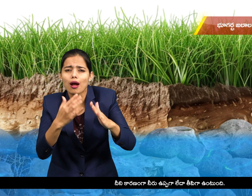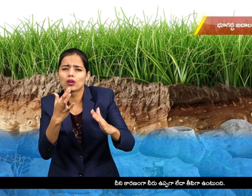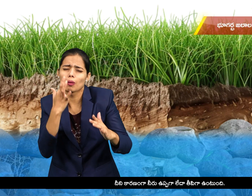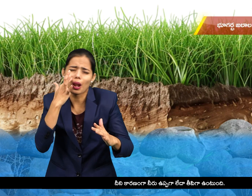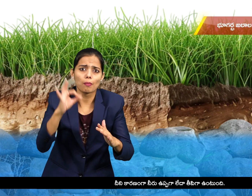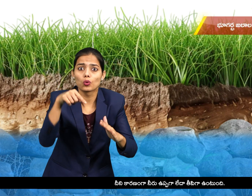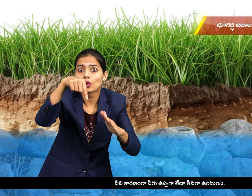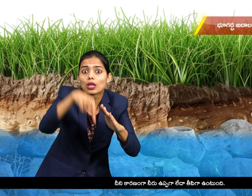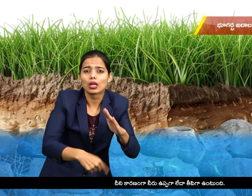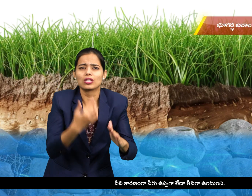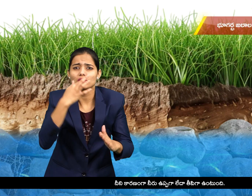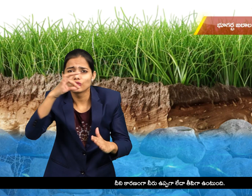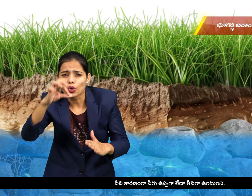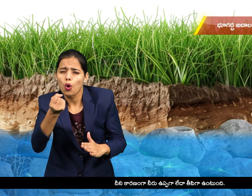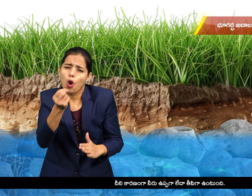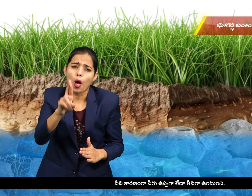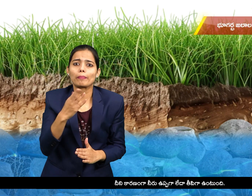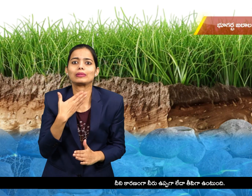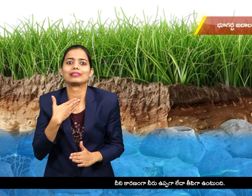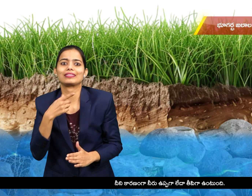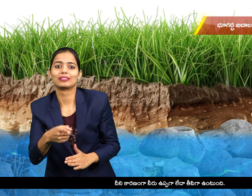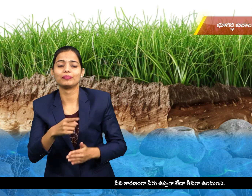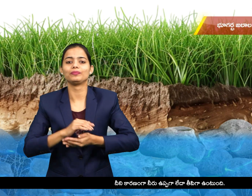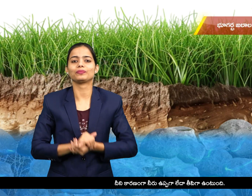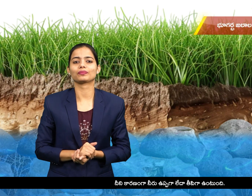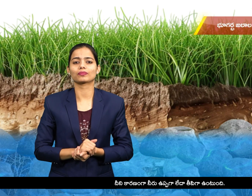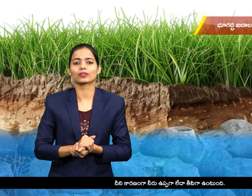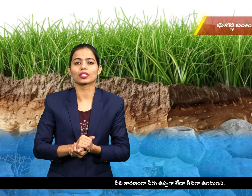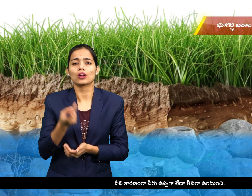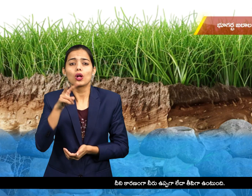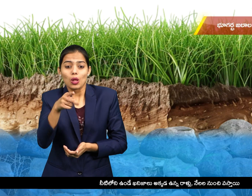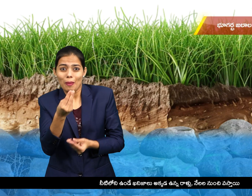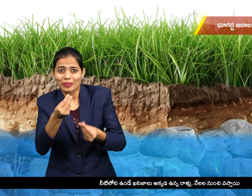దీనికి కారణంగా నీరు ఉప్పగా లేదా తీపిగా ఉంటుంది.